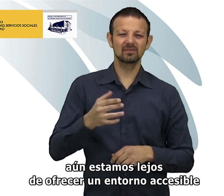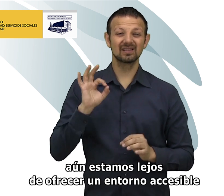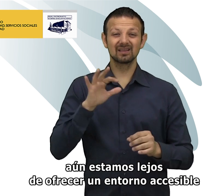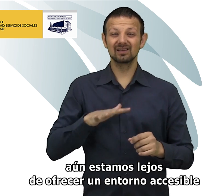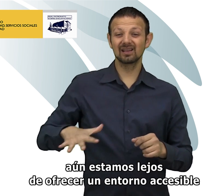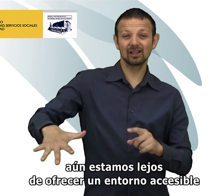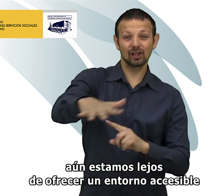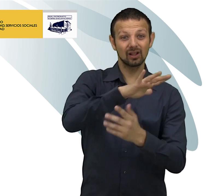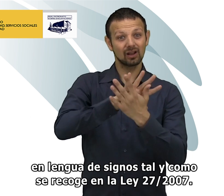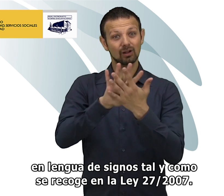27/2007.